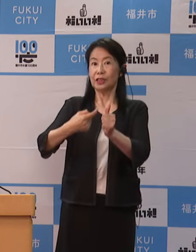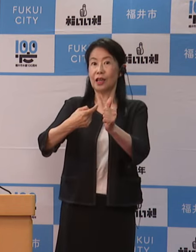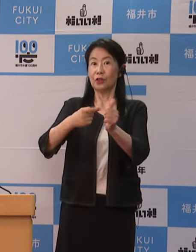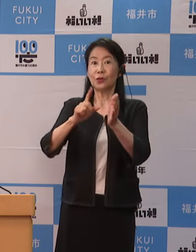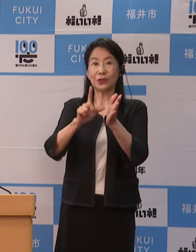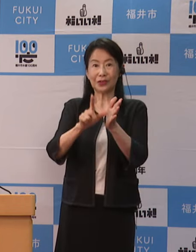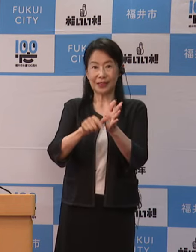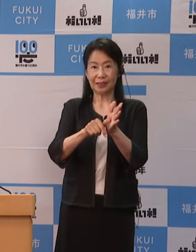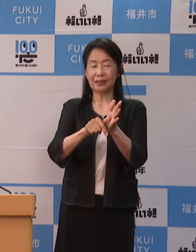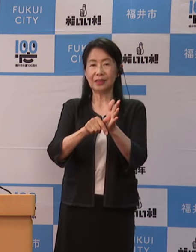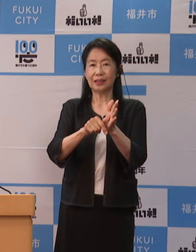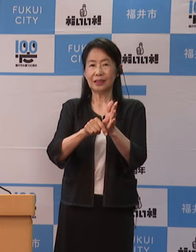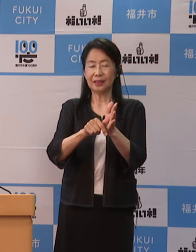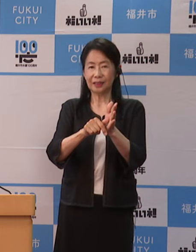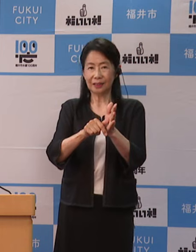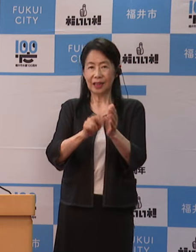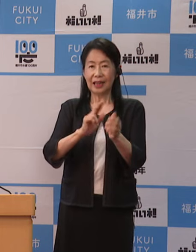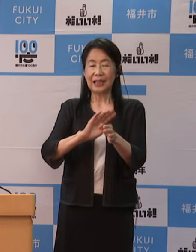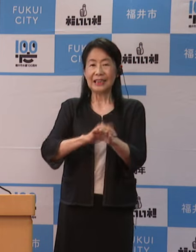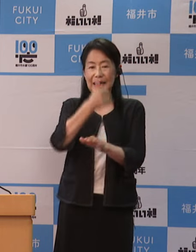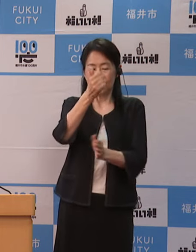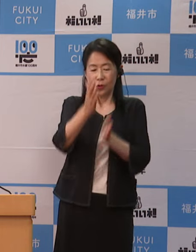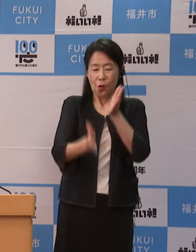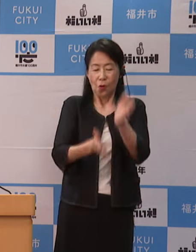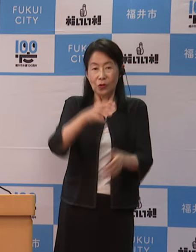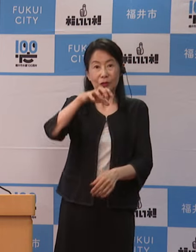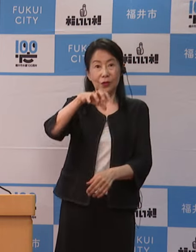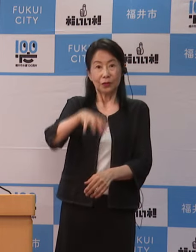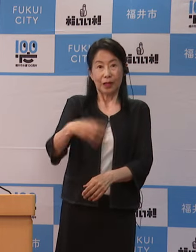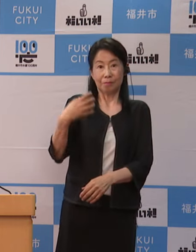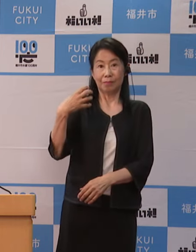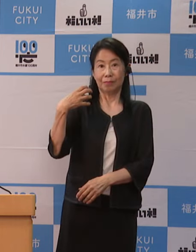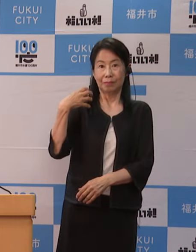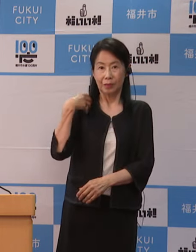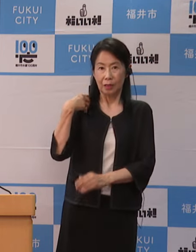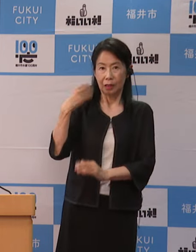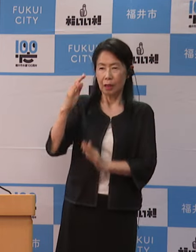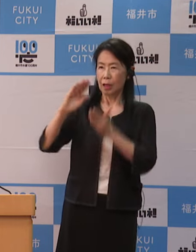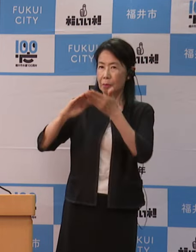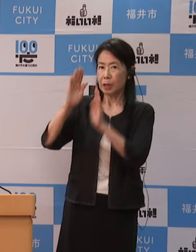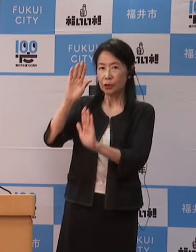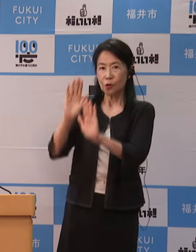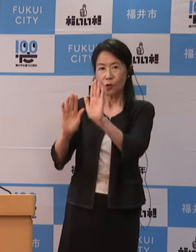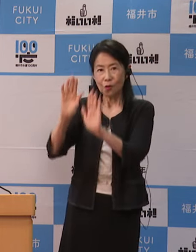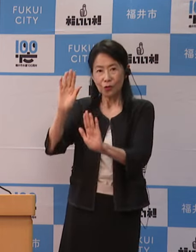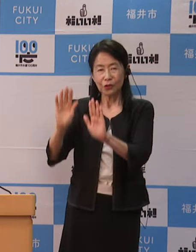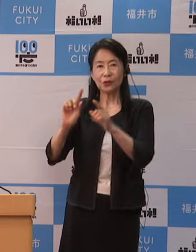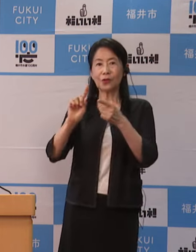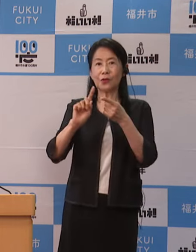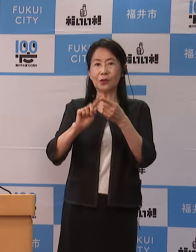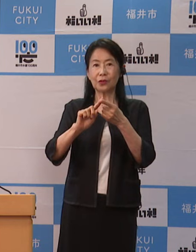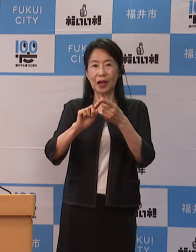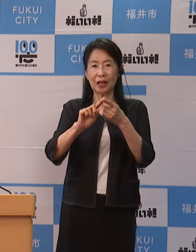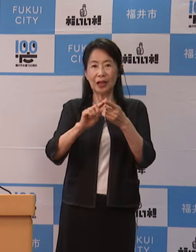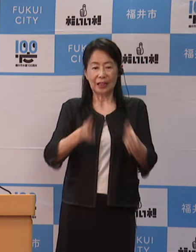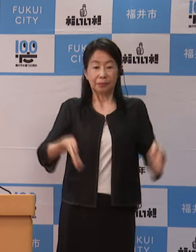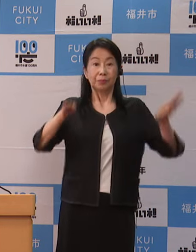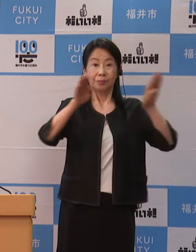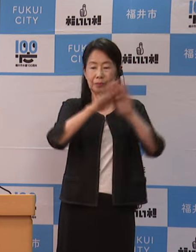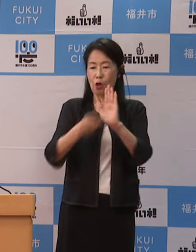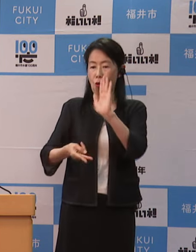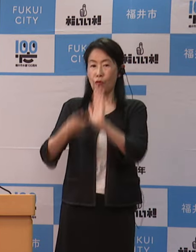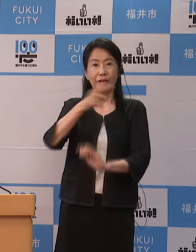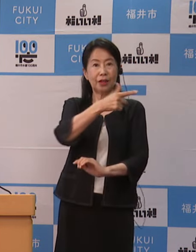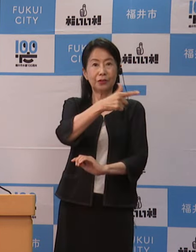った時に、まあ、ホストタウンとしてのこの街の様子とかですね、まあ、施設であるとかホテルであると